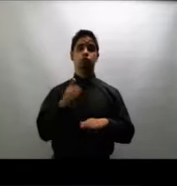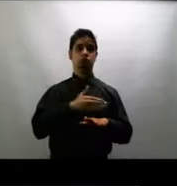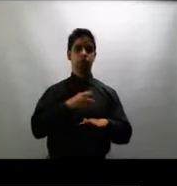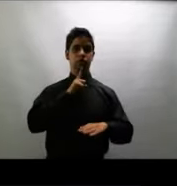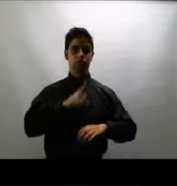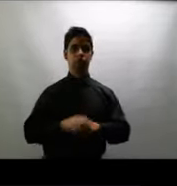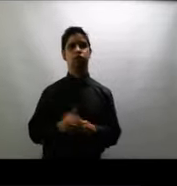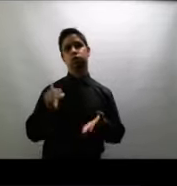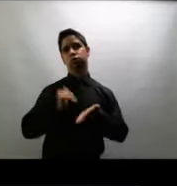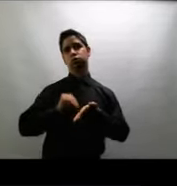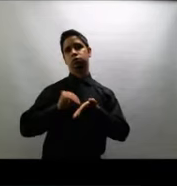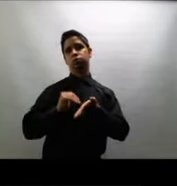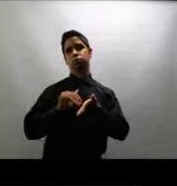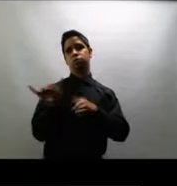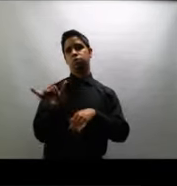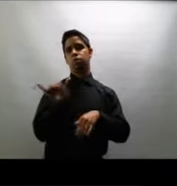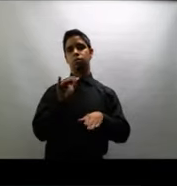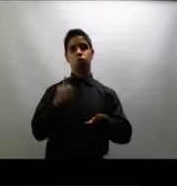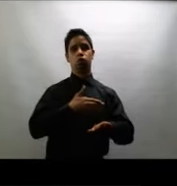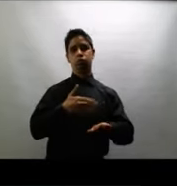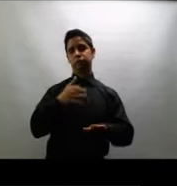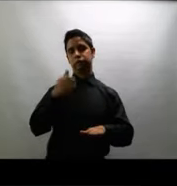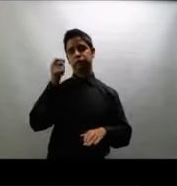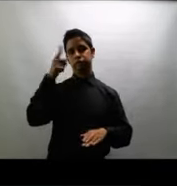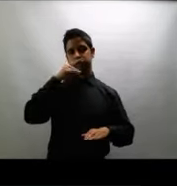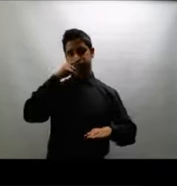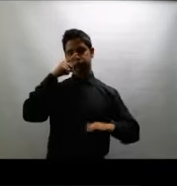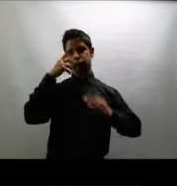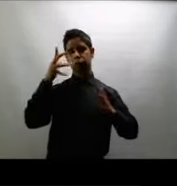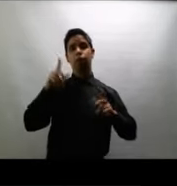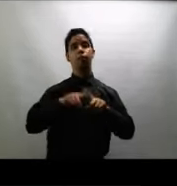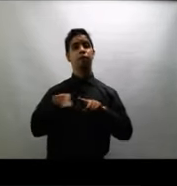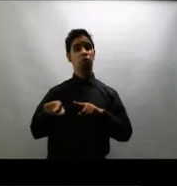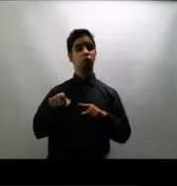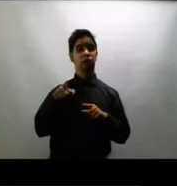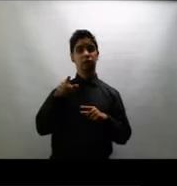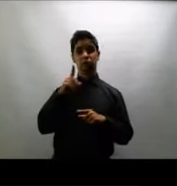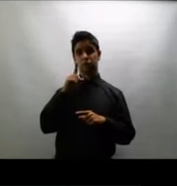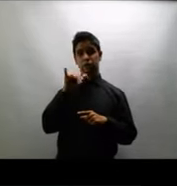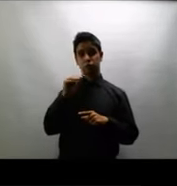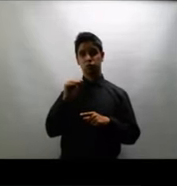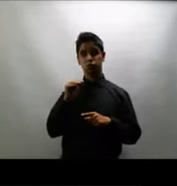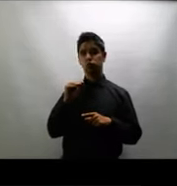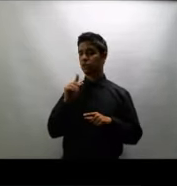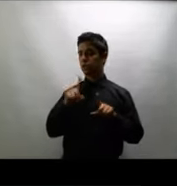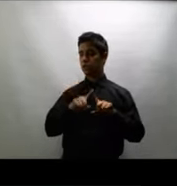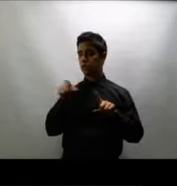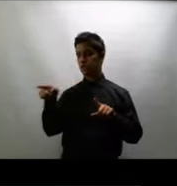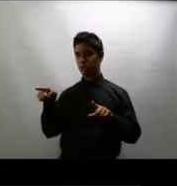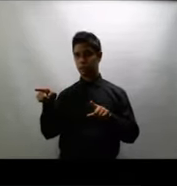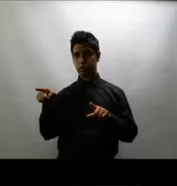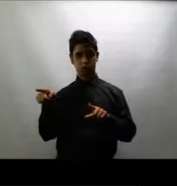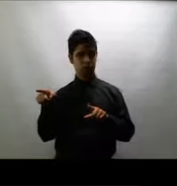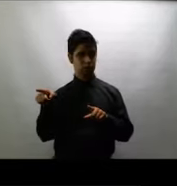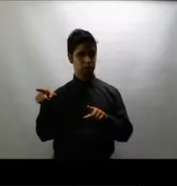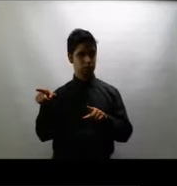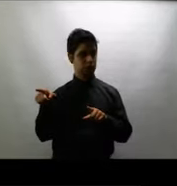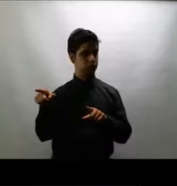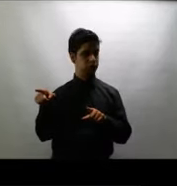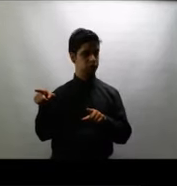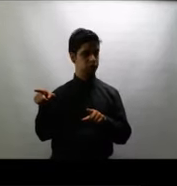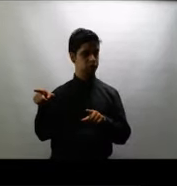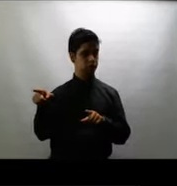hasta nosotros estábamos. Y entonces, de hecho, este disco, a diferencia de este, que fueron como que las